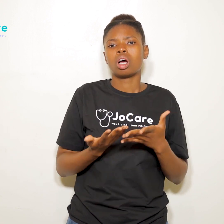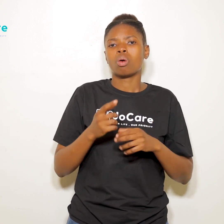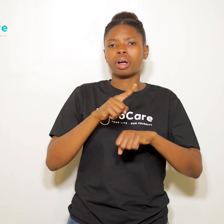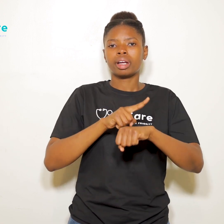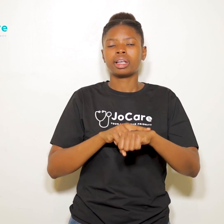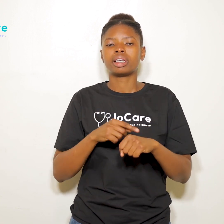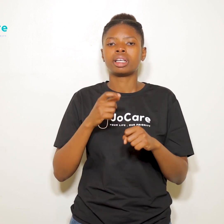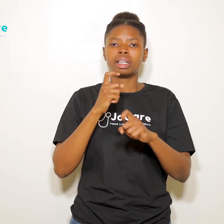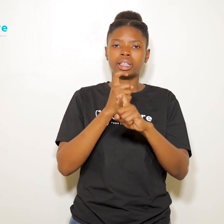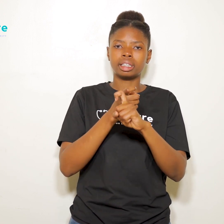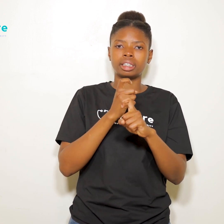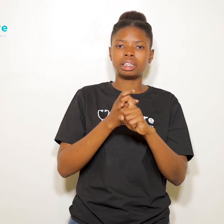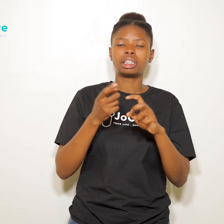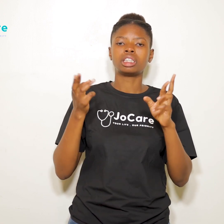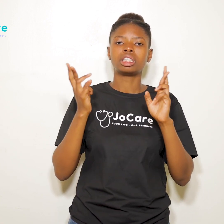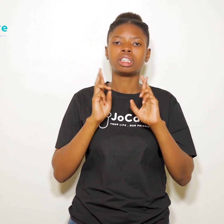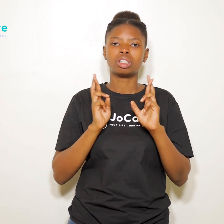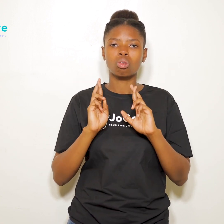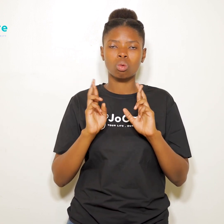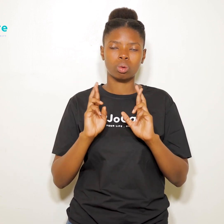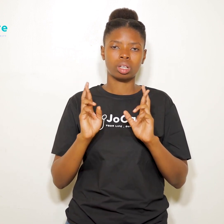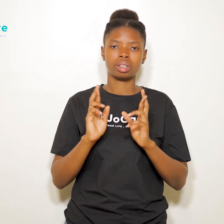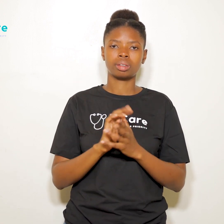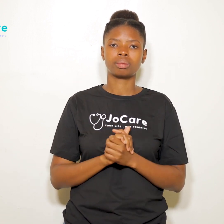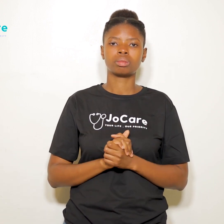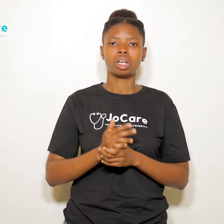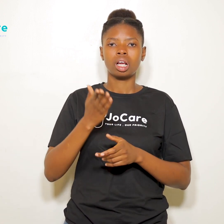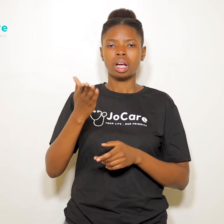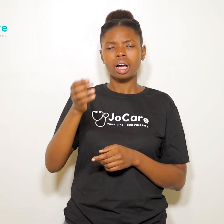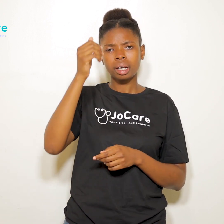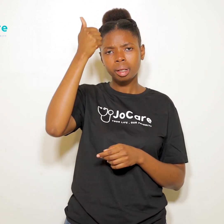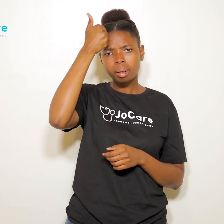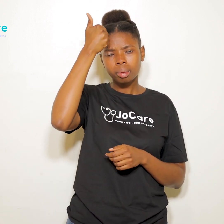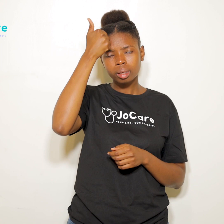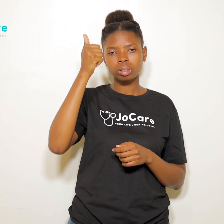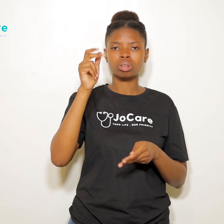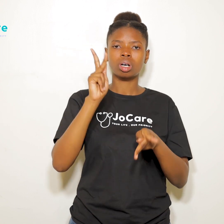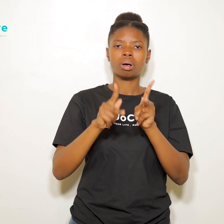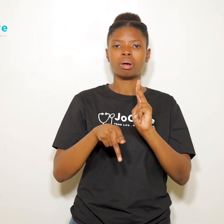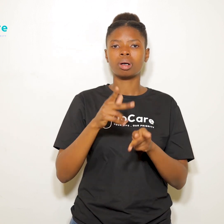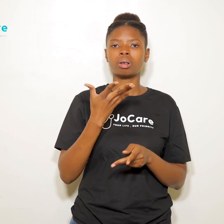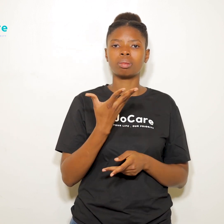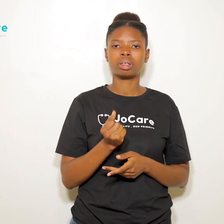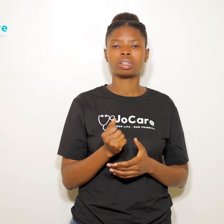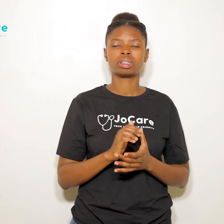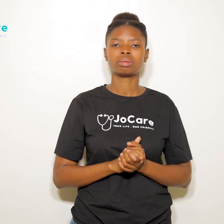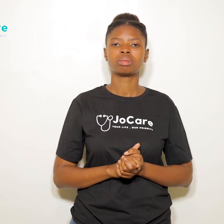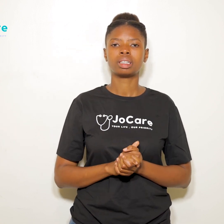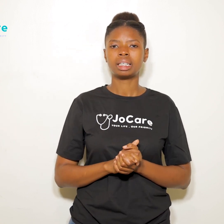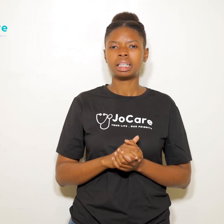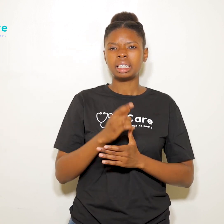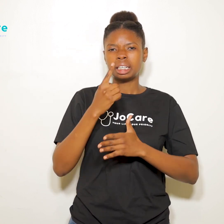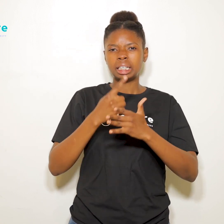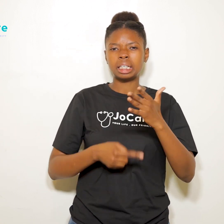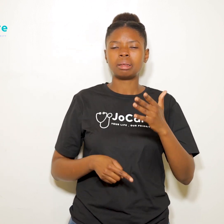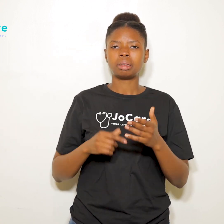intangangore yarekuwe Yego. hari ibimenyetso abantu bagira. Ni ibiki abagore benshi bakunda guhurizaho ko